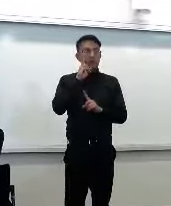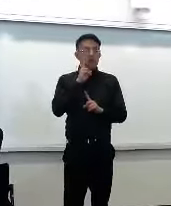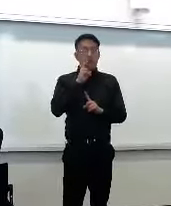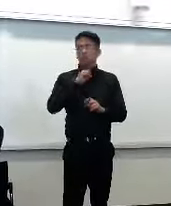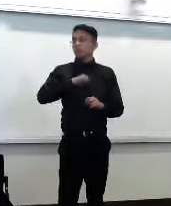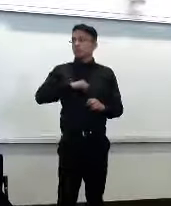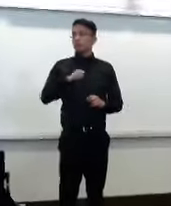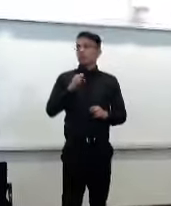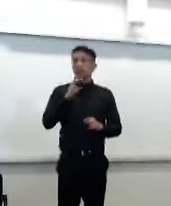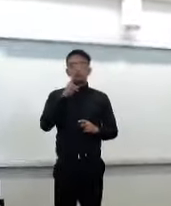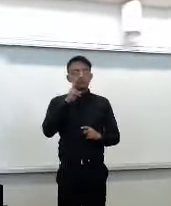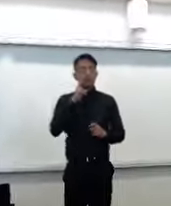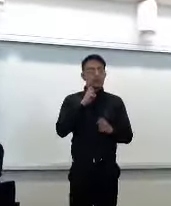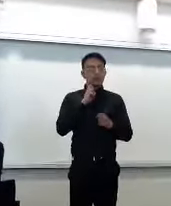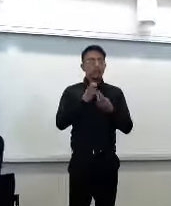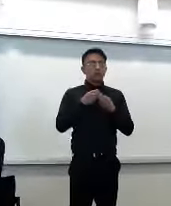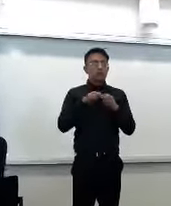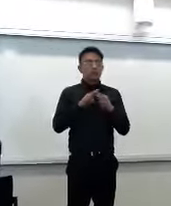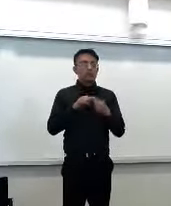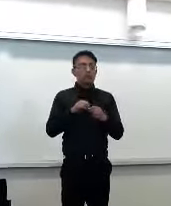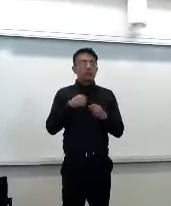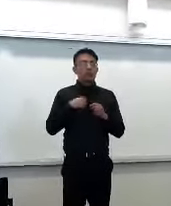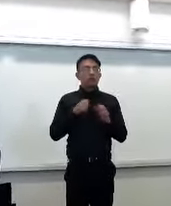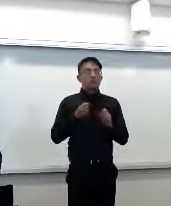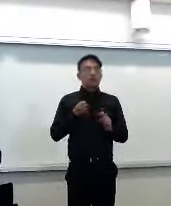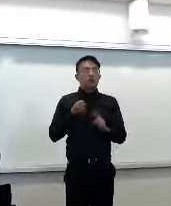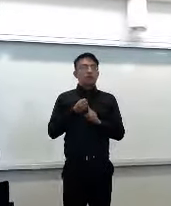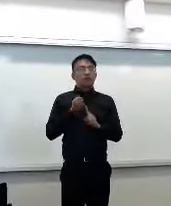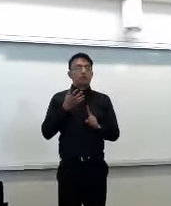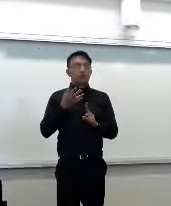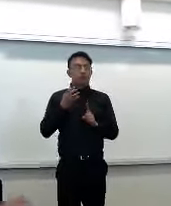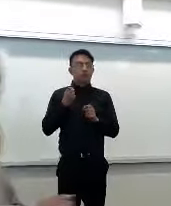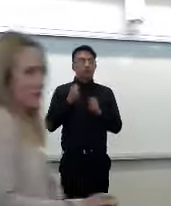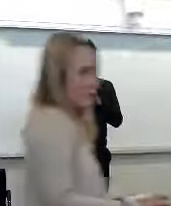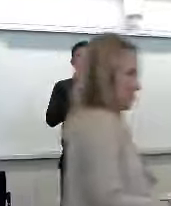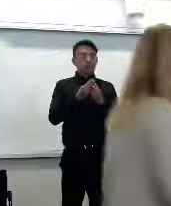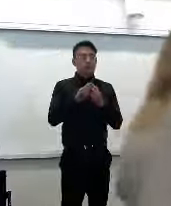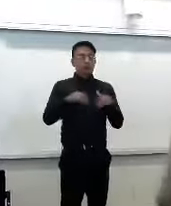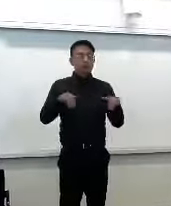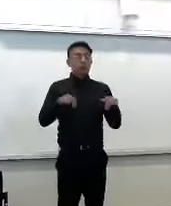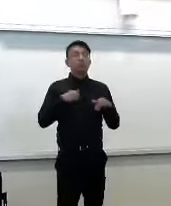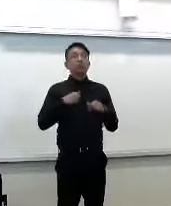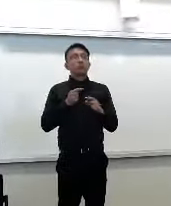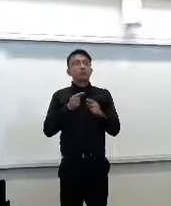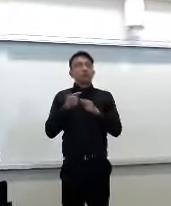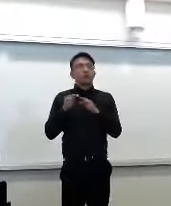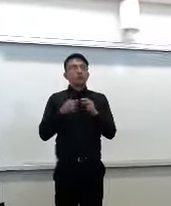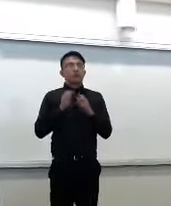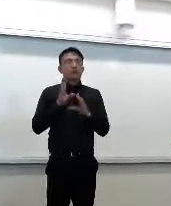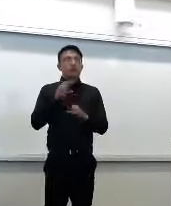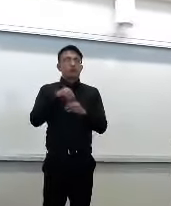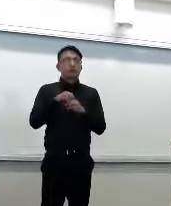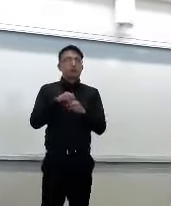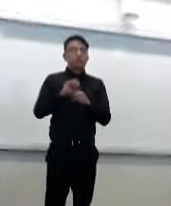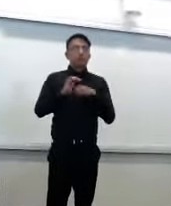Sexuales y Reproductivos, Línea de Violencia de Género en la Dirección de Promoción y Prevención del Ministerio de